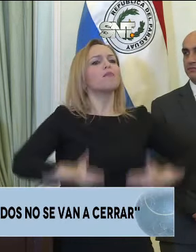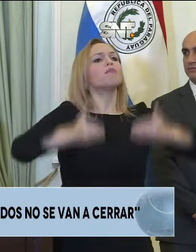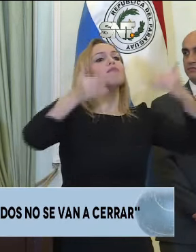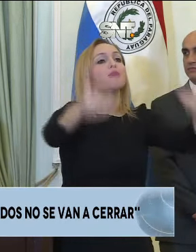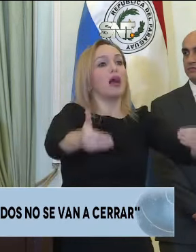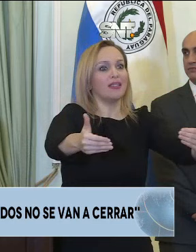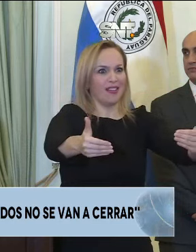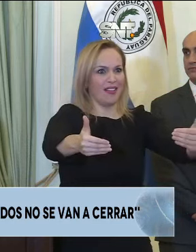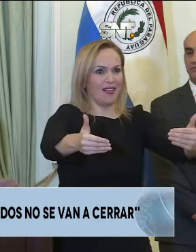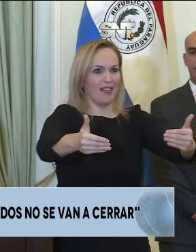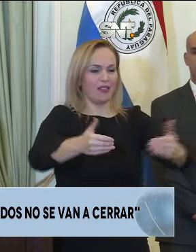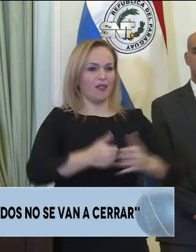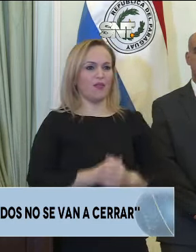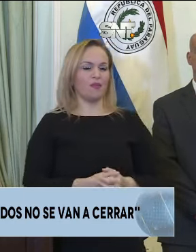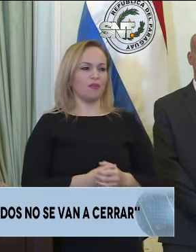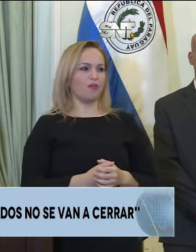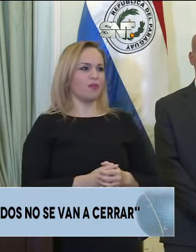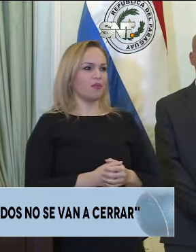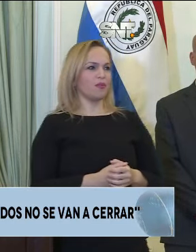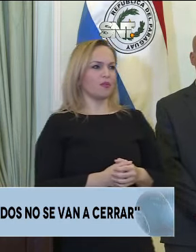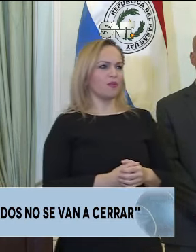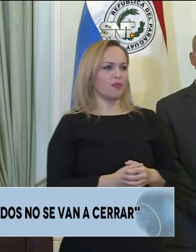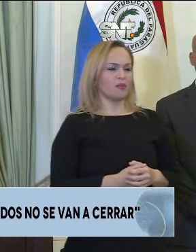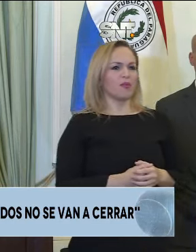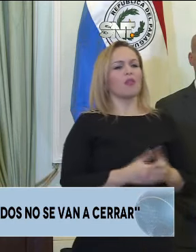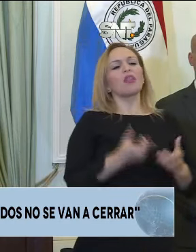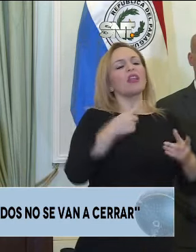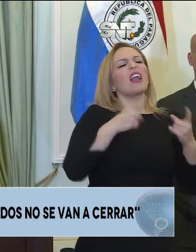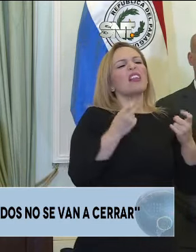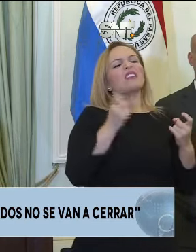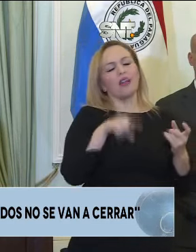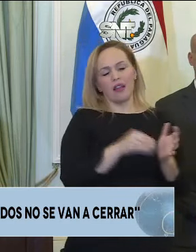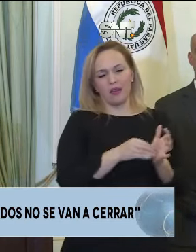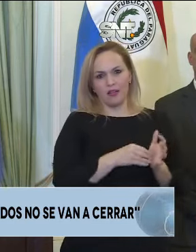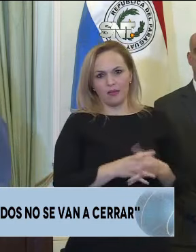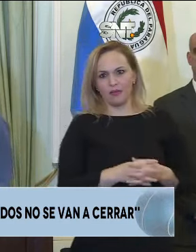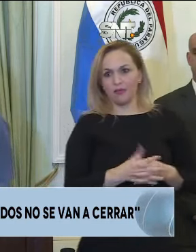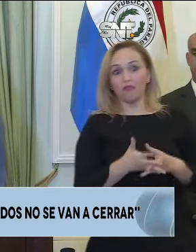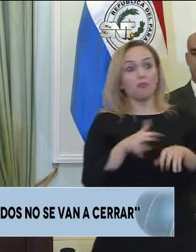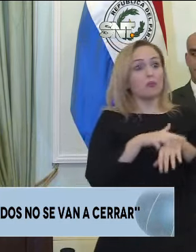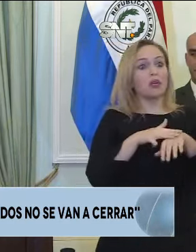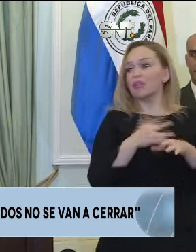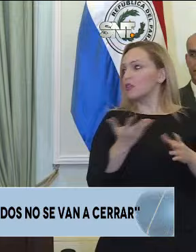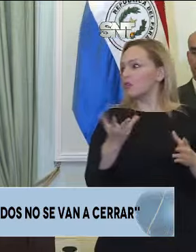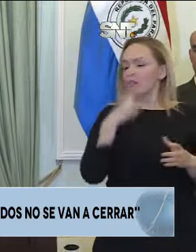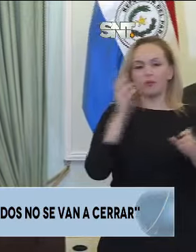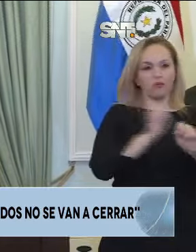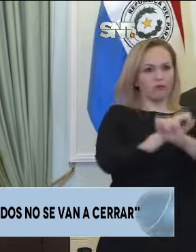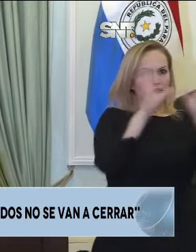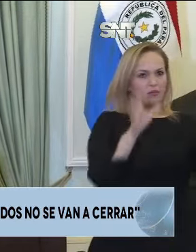y no hace a las necesidades básicas, digamos. Ministro, si quiere aclarar.